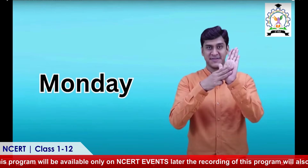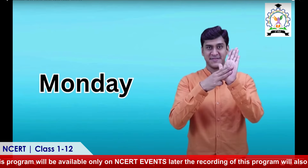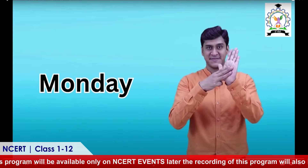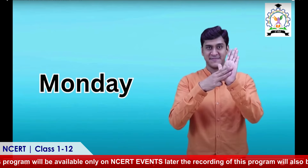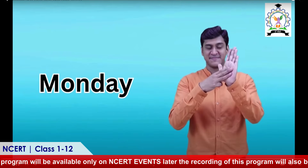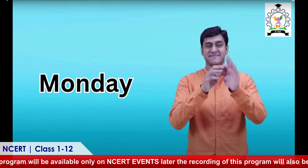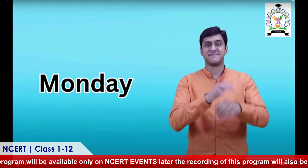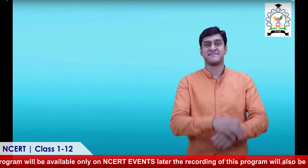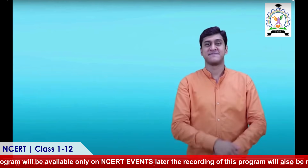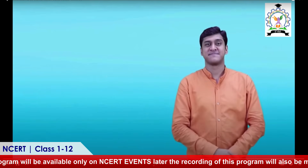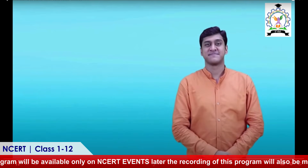सोमवार,